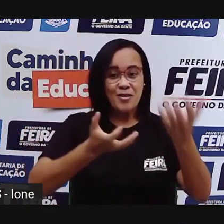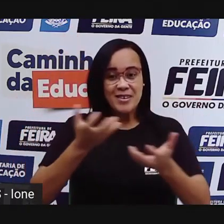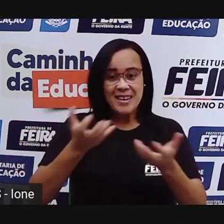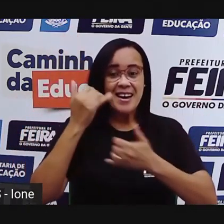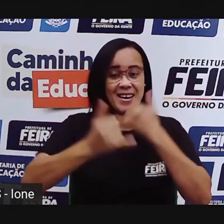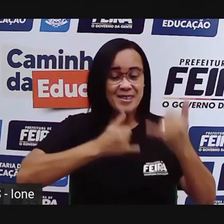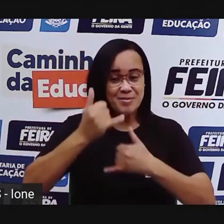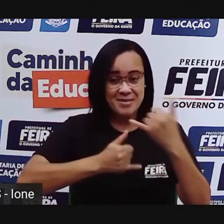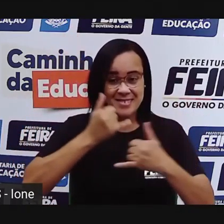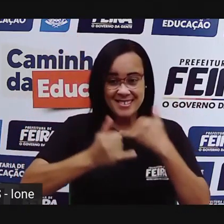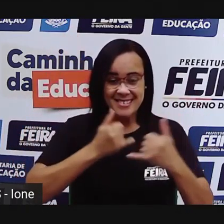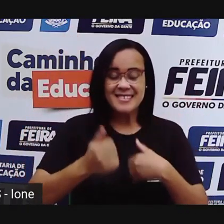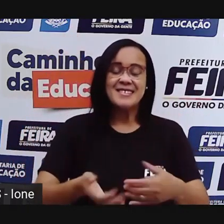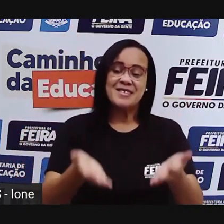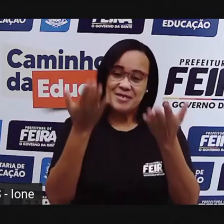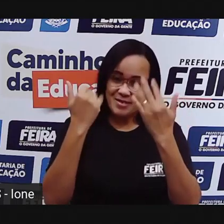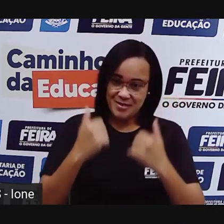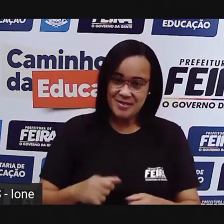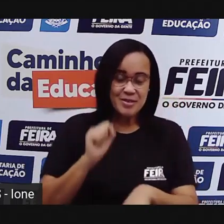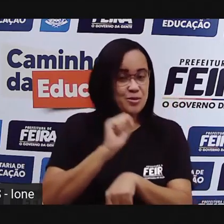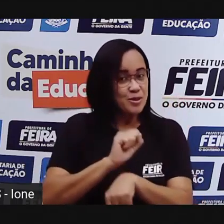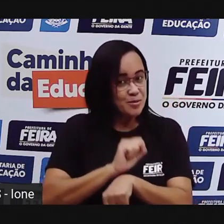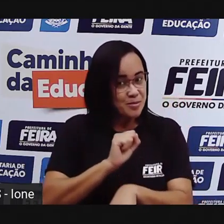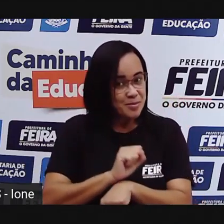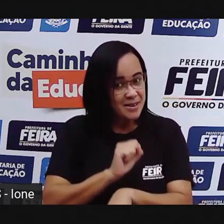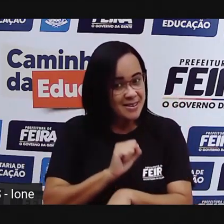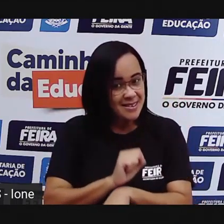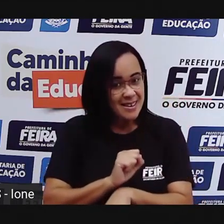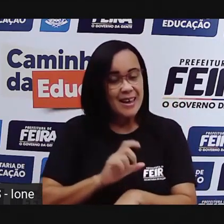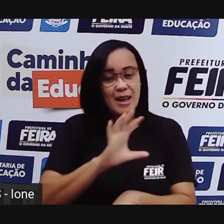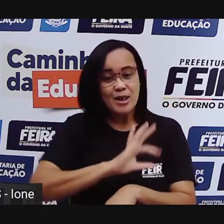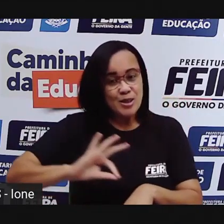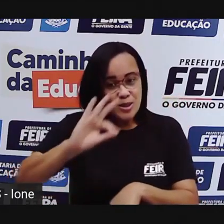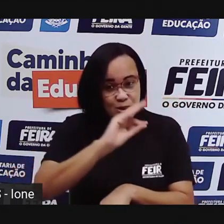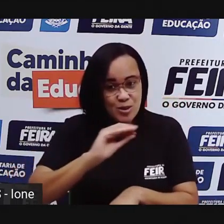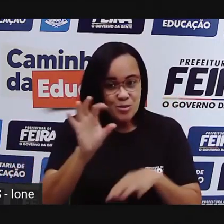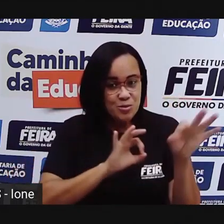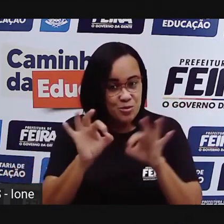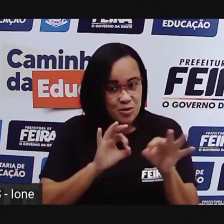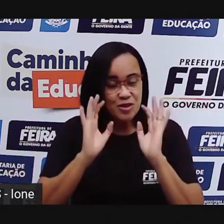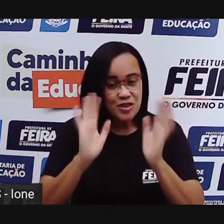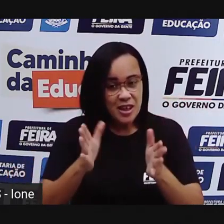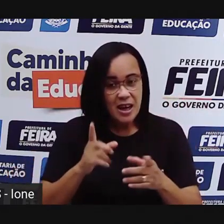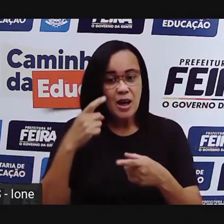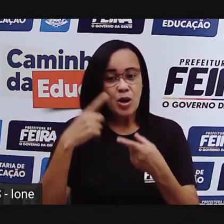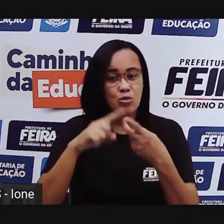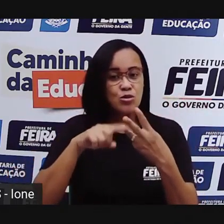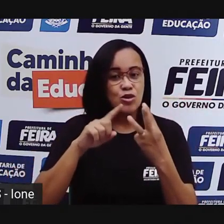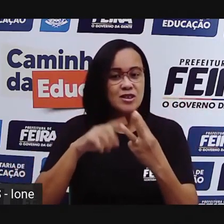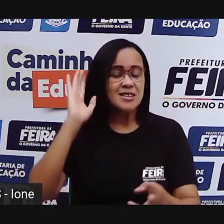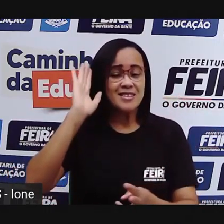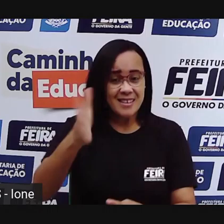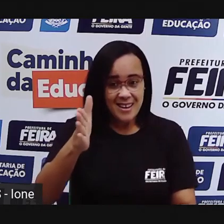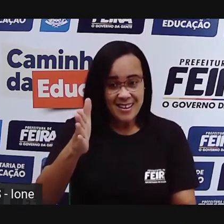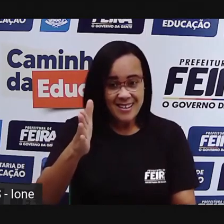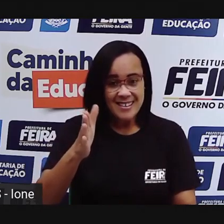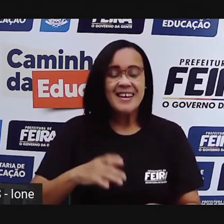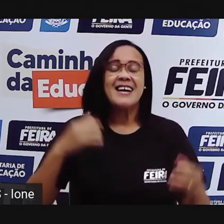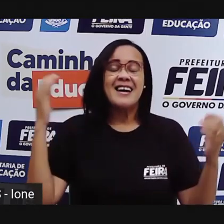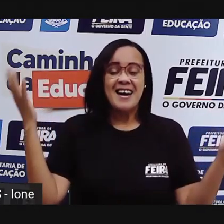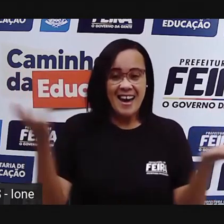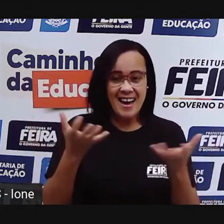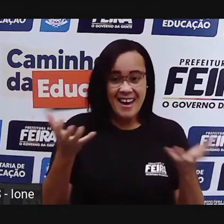quero brincar! Vamos lá, hein? Vou esperar então, hein? Todo mundo preparado? Um, dois, três e já! Eu quero